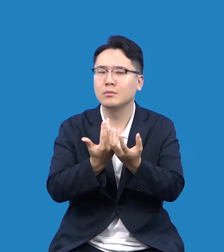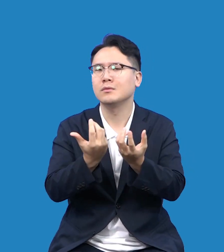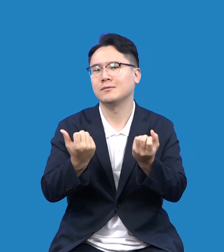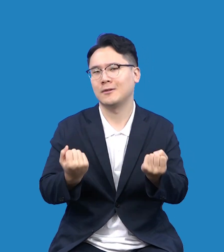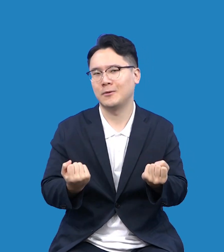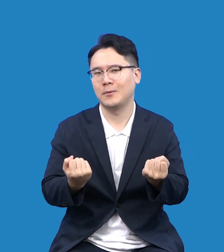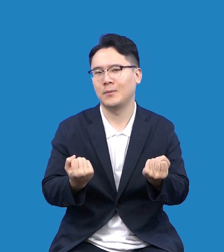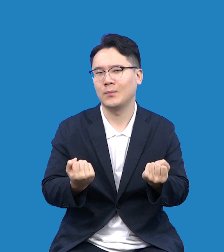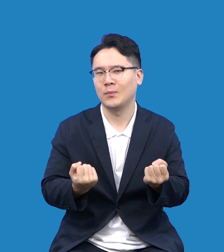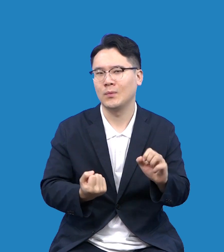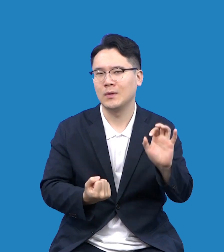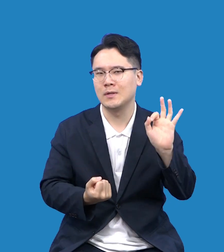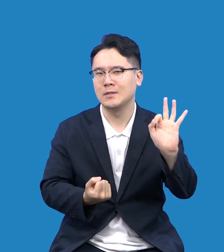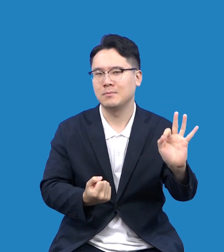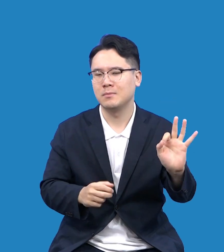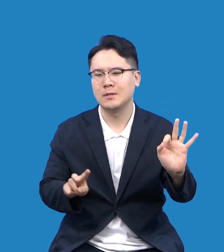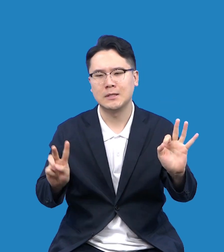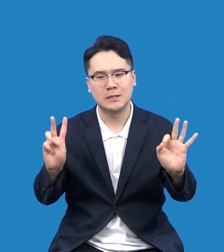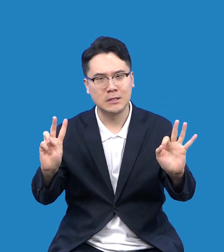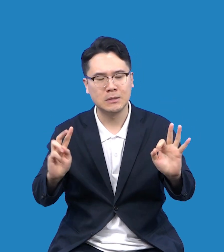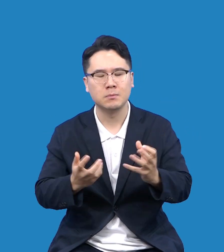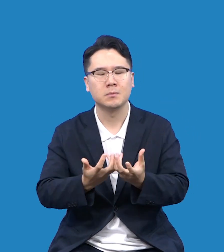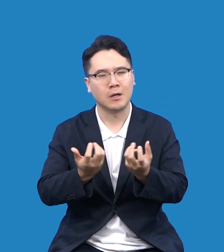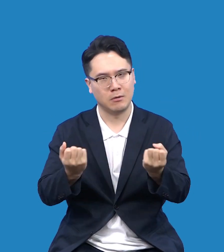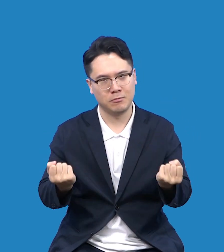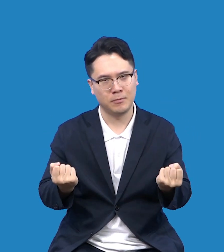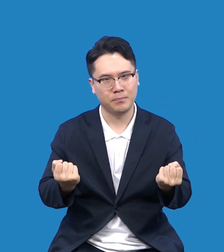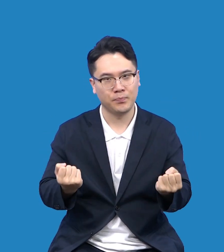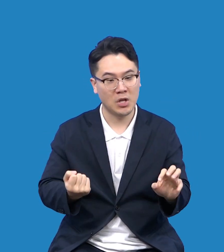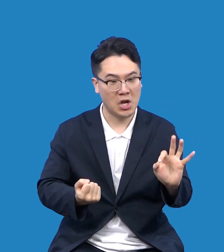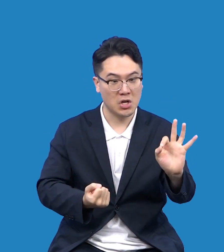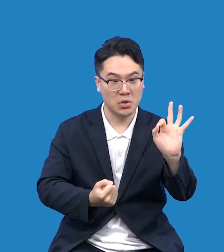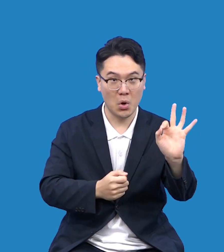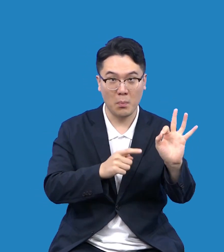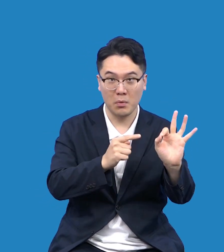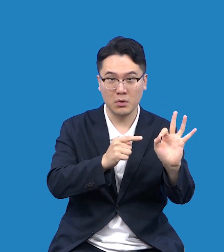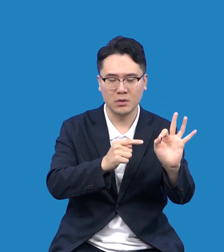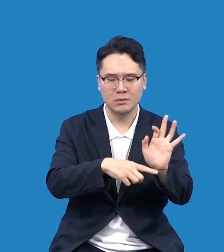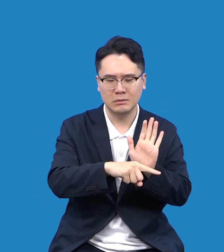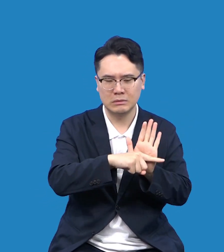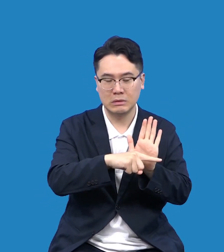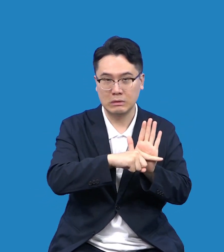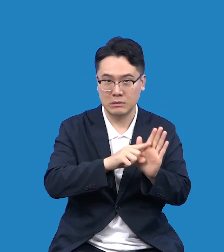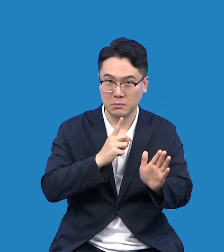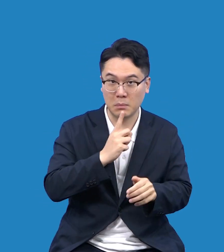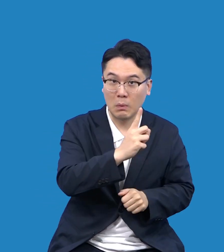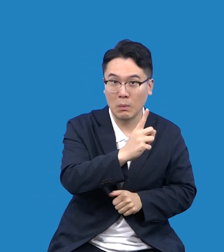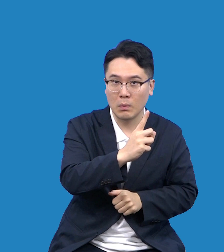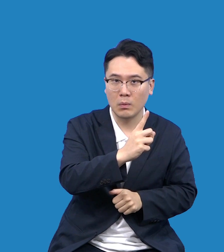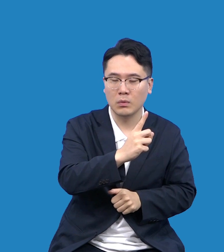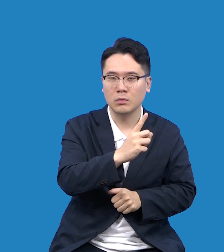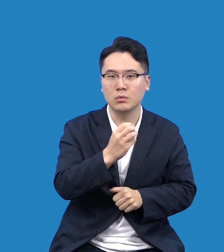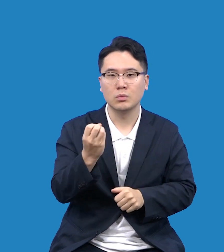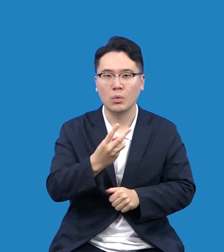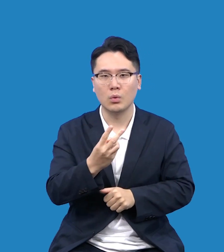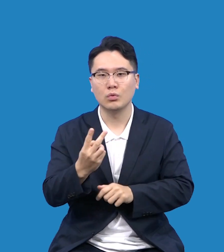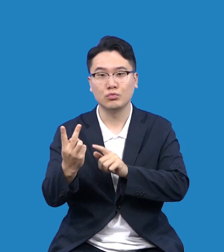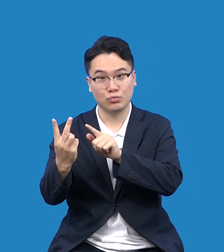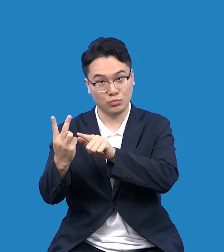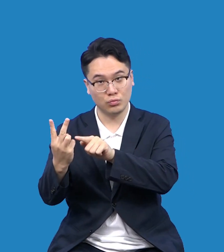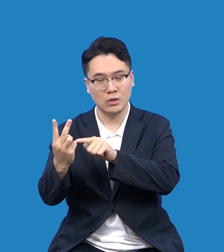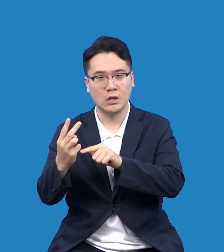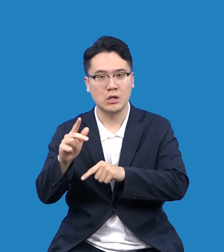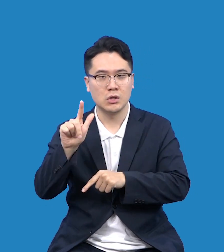10대 2로 갈라졌습니다. 10명이 네거티브 리포트를 하는데 2명만이 여호수아 갈렙만이 파지티브한